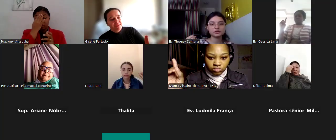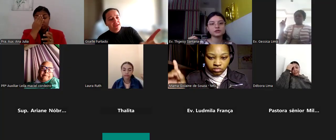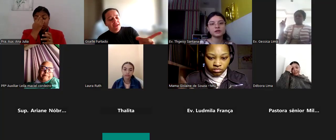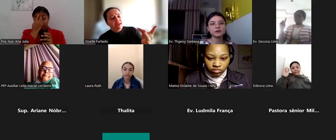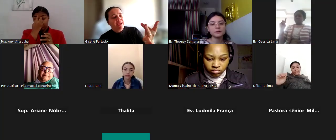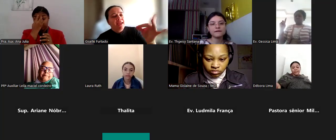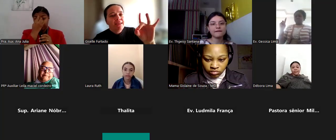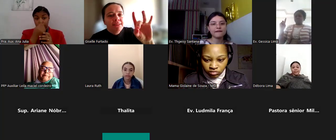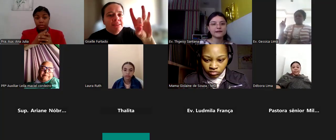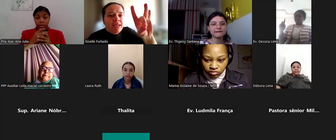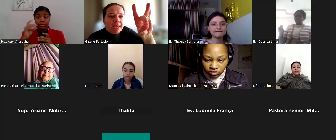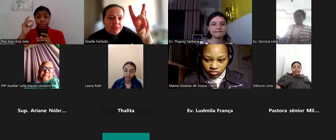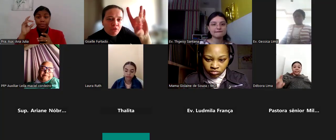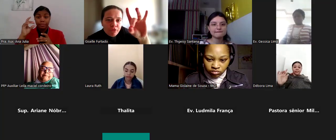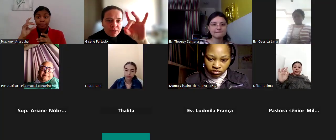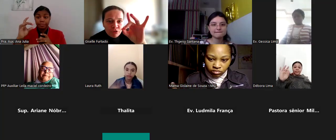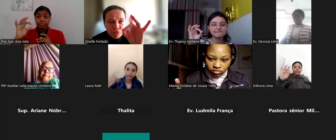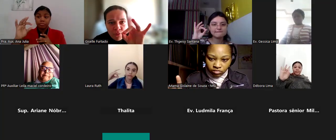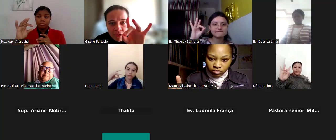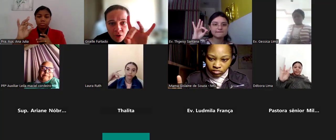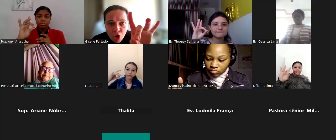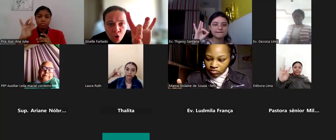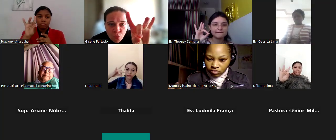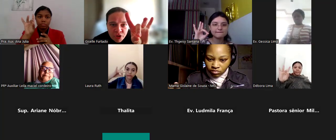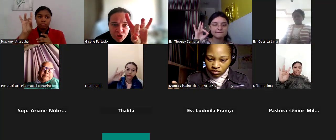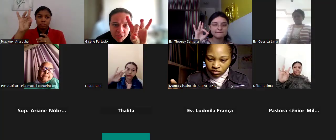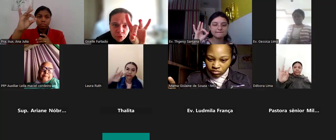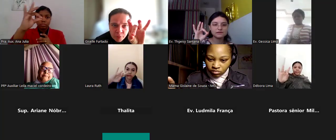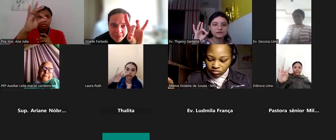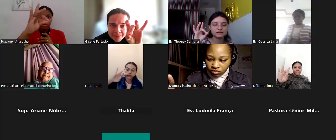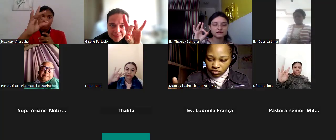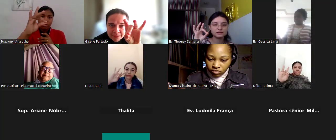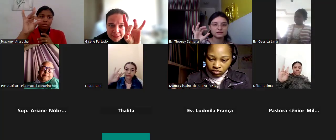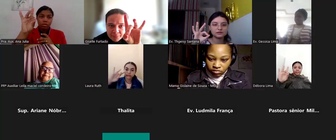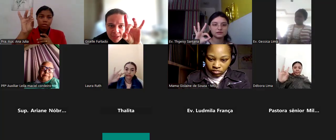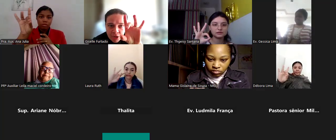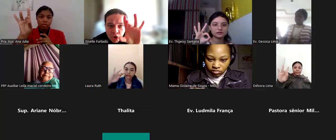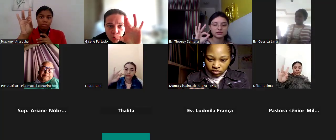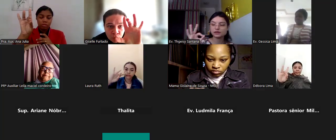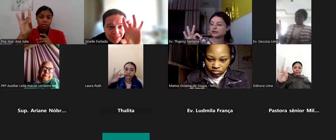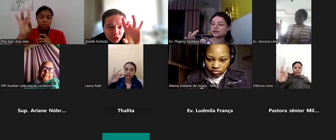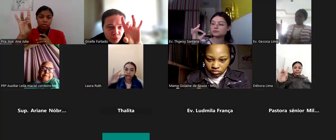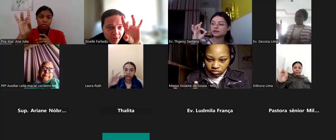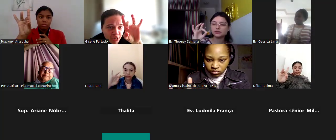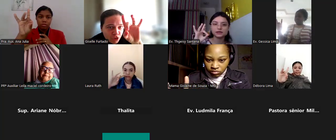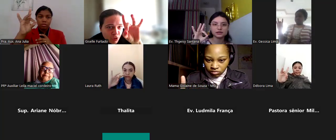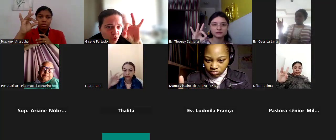fazer essa configuração de mão aqui, ó. O indicador para cima, o dedo médio